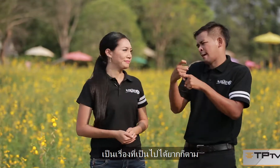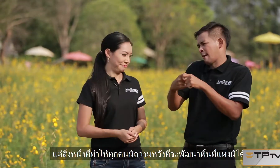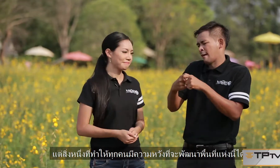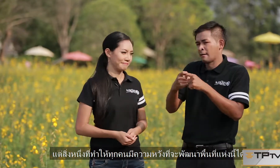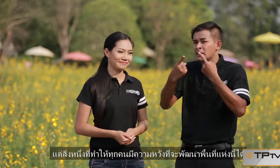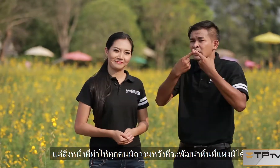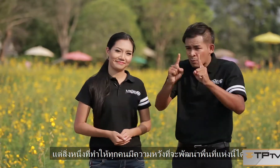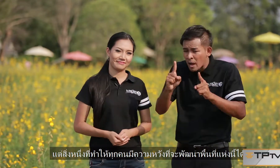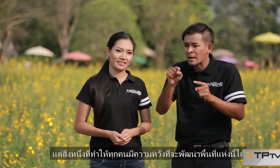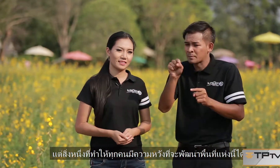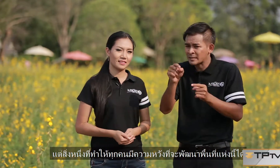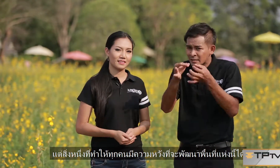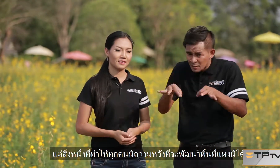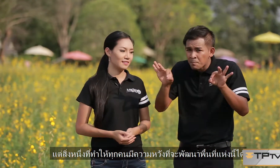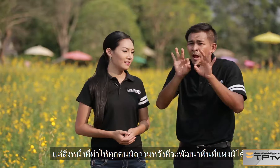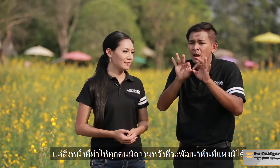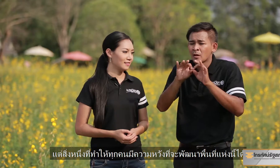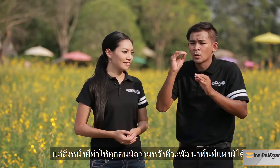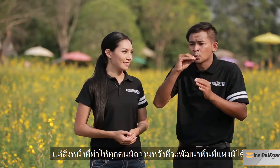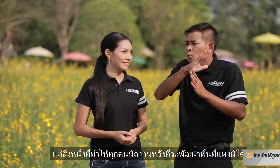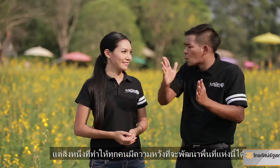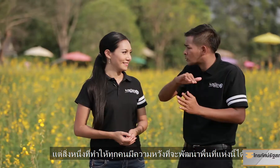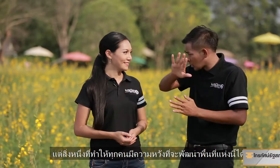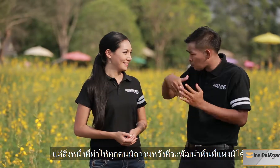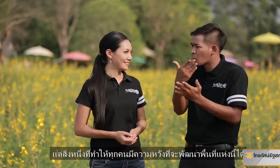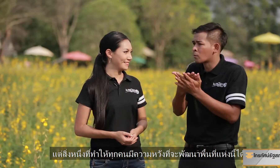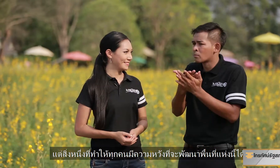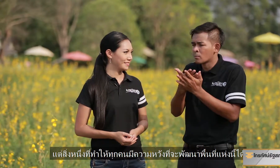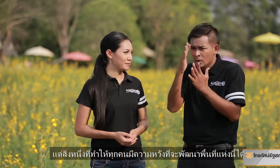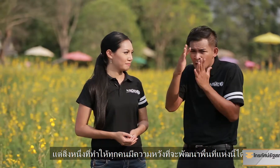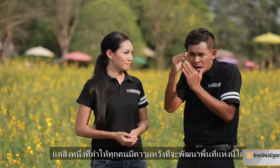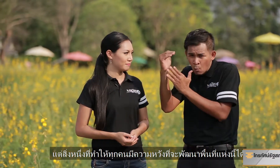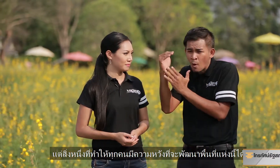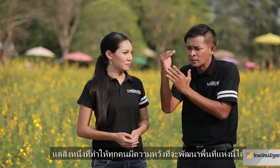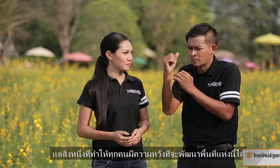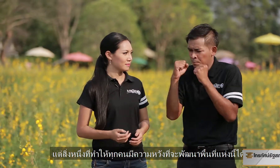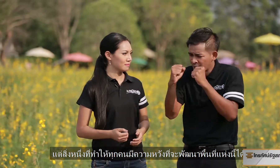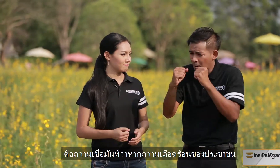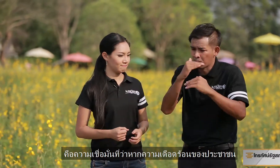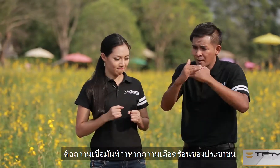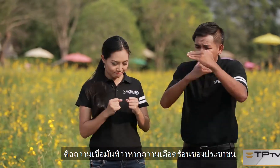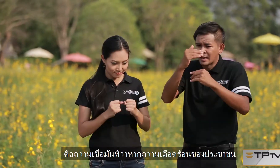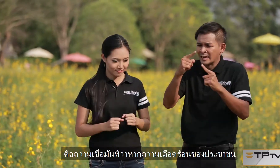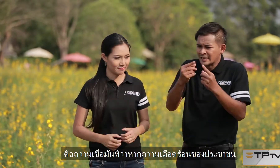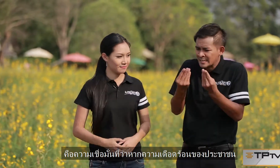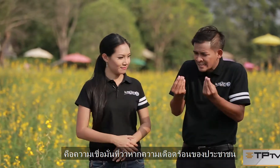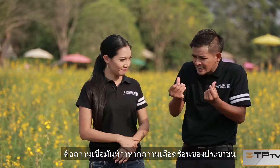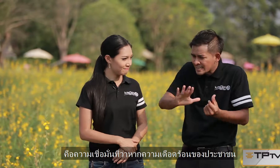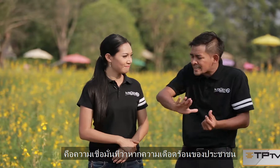แต่สิ่งหนึ่งที่ทำให้ทุกคนมีความหวังที่จะพัฒนาพื้นที่แห่งนี้ได้คือความเชื่อมั่นที่ว่า